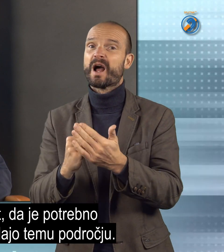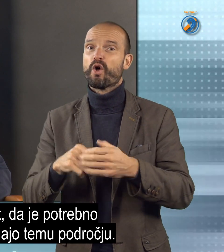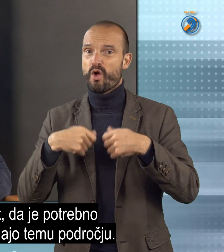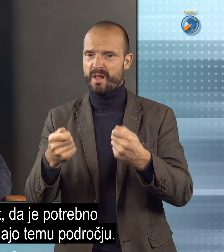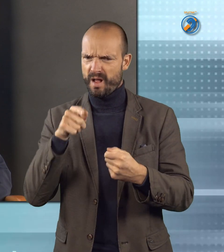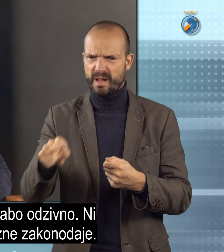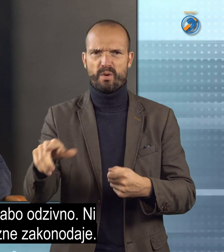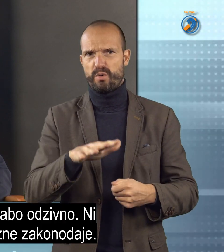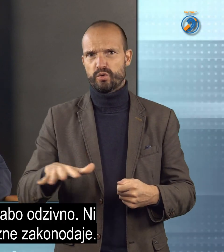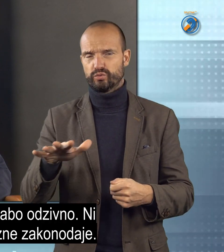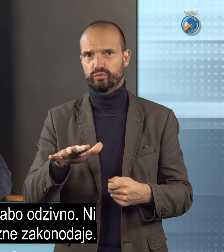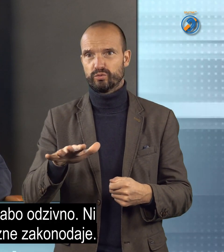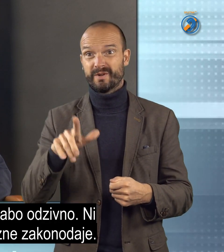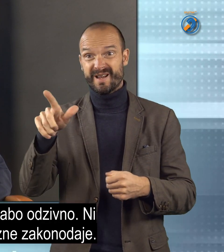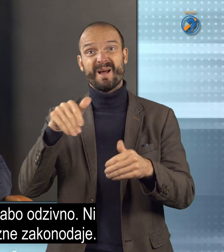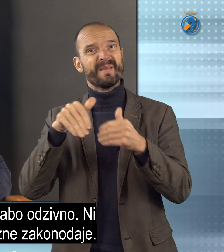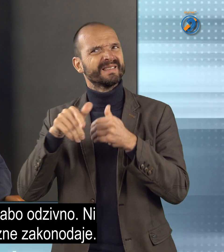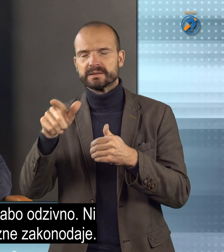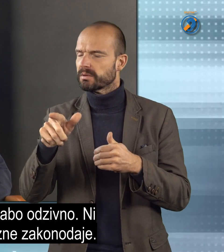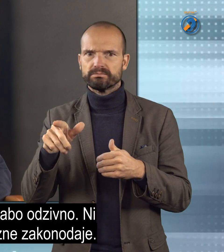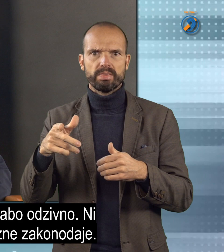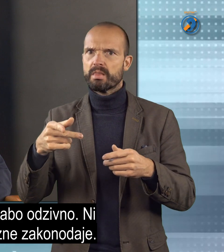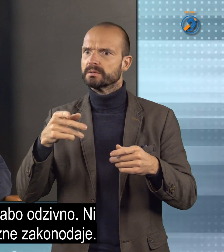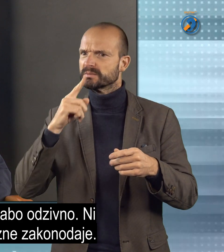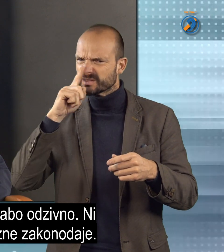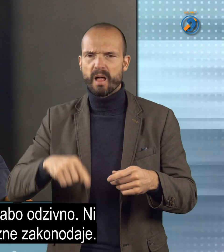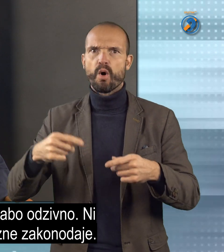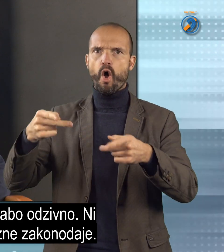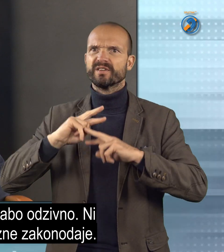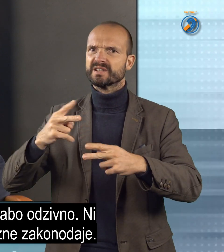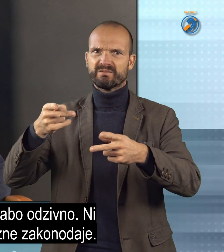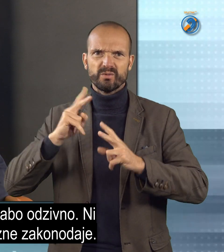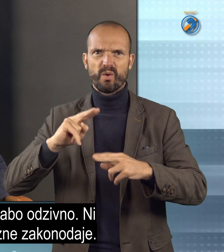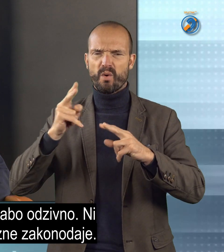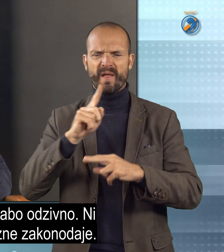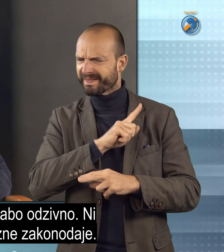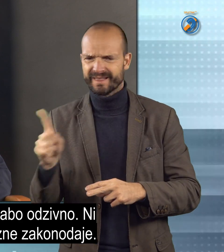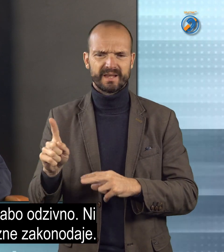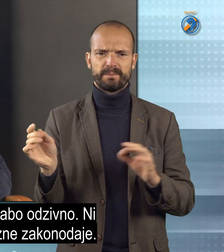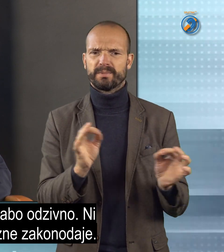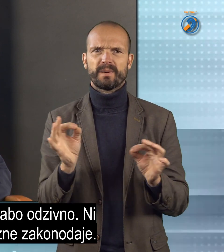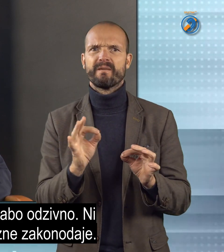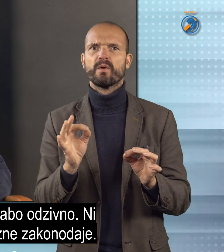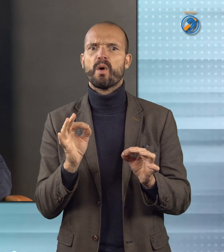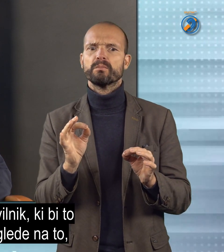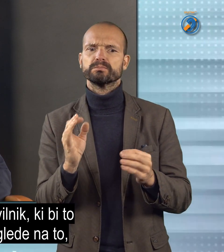področju. Ministrstvo tukaj je slabo odzivno in ni pripravilo ustrezne